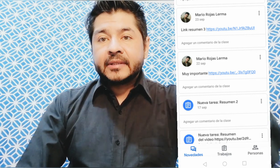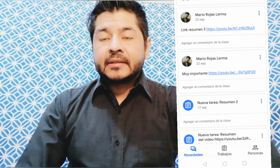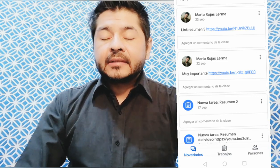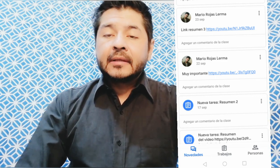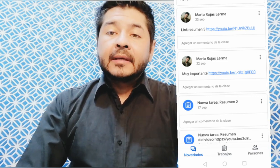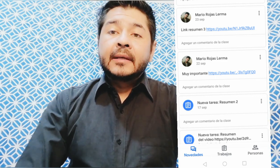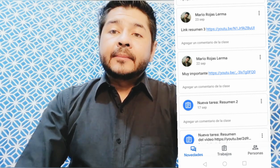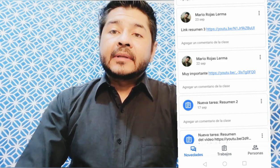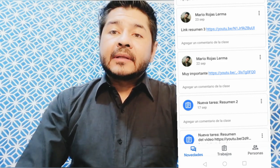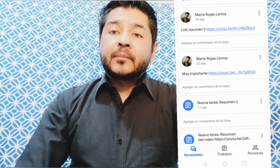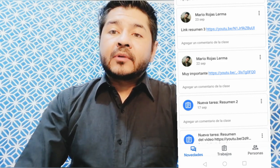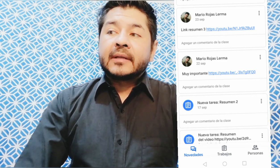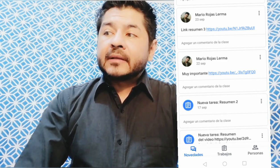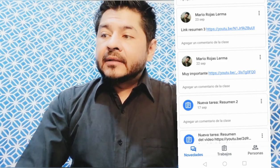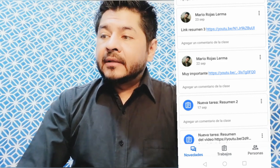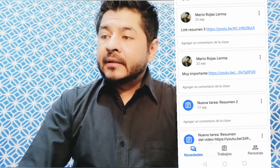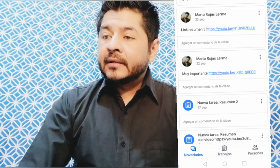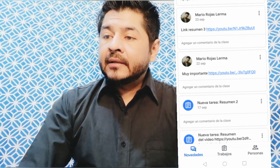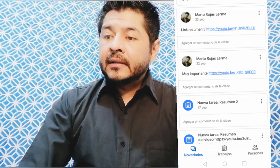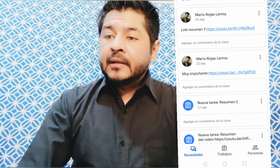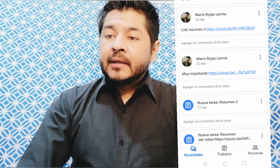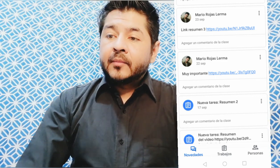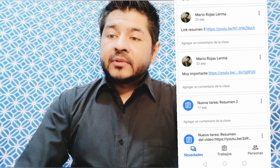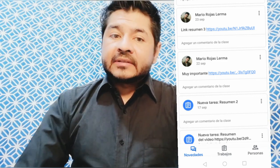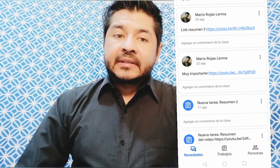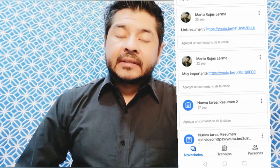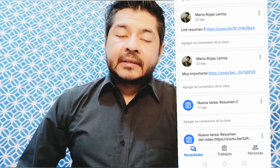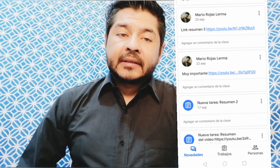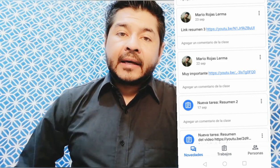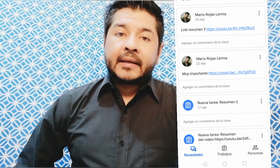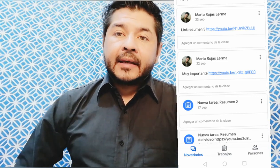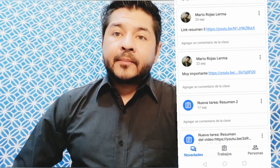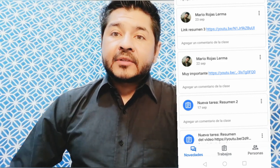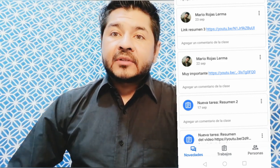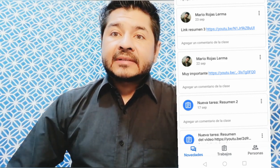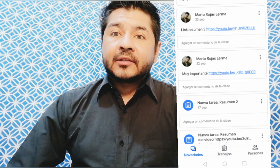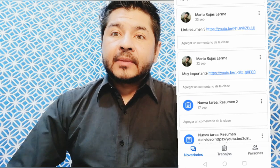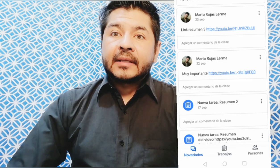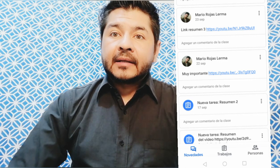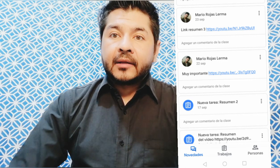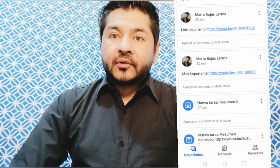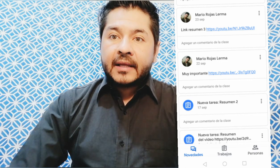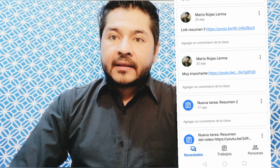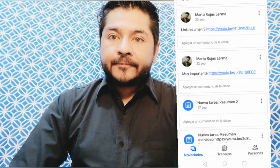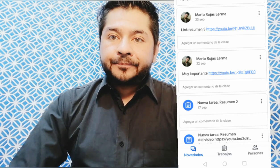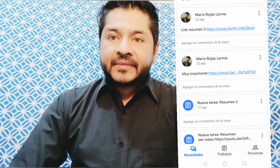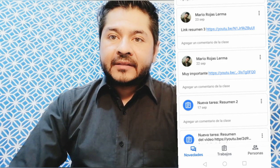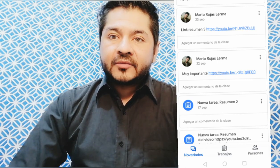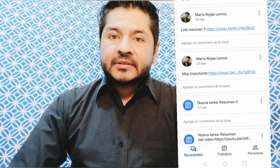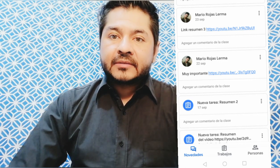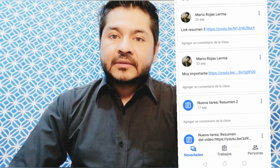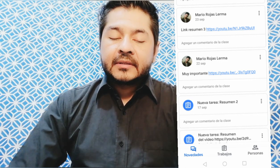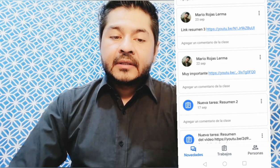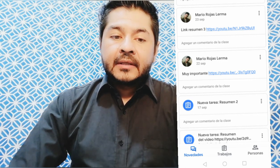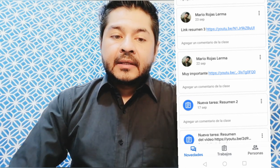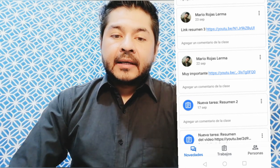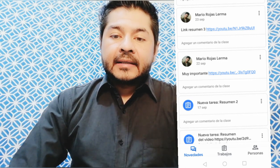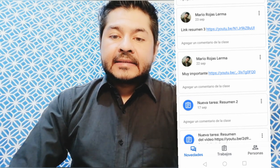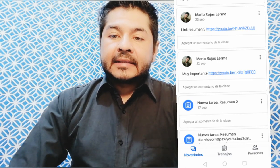sucesivamente, ¿verdad? Porque... pues hay personas que no me han entregado nada. Entonces, ahí les